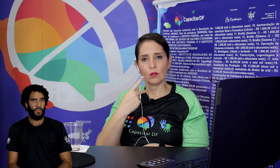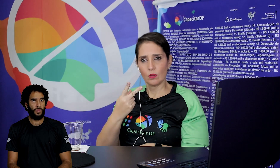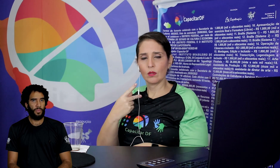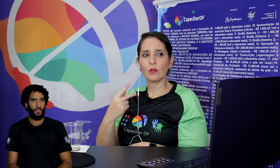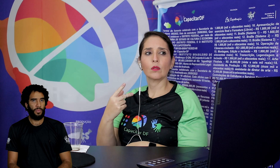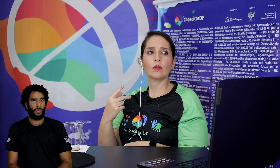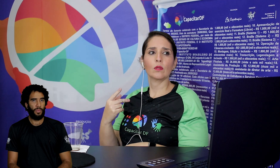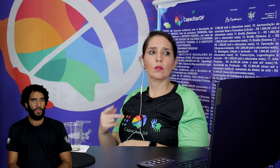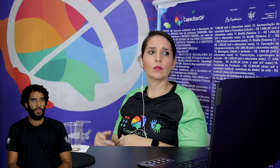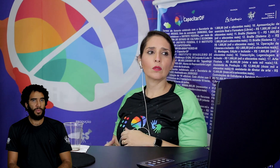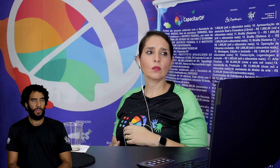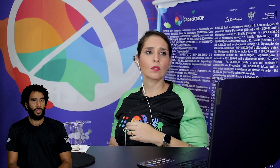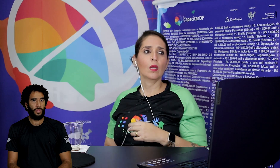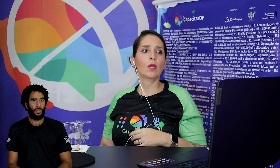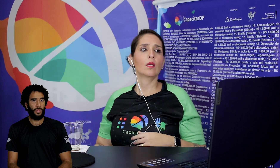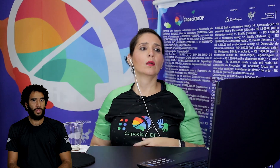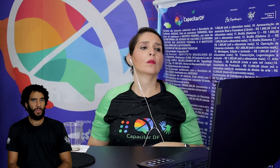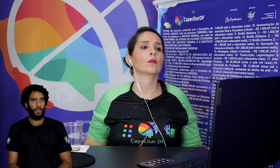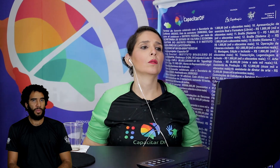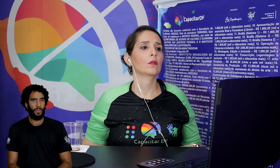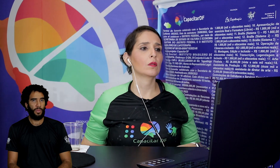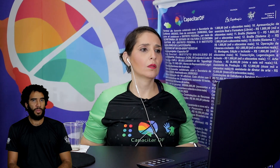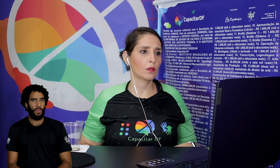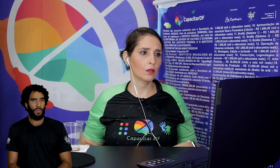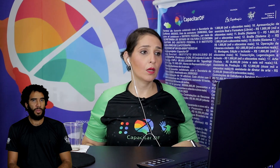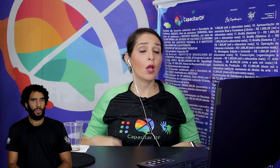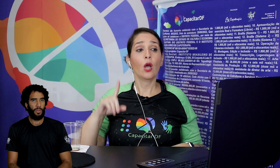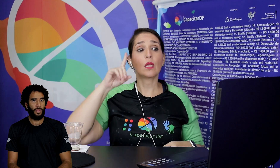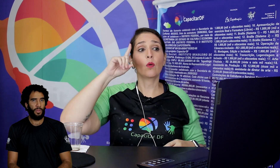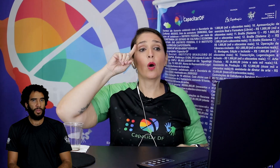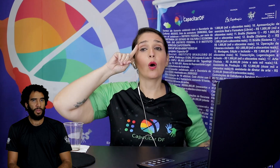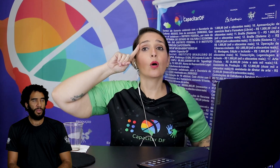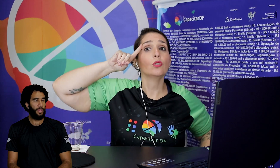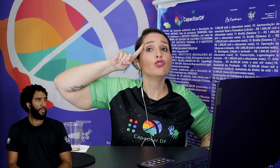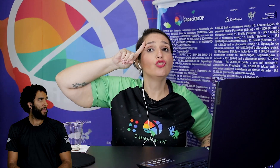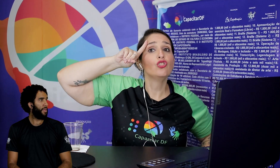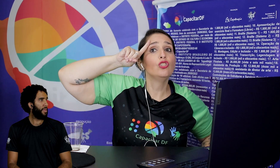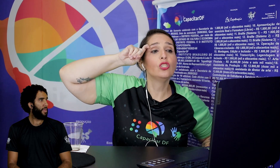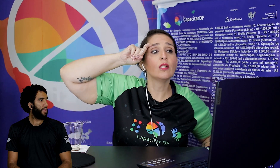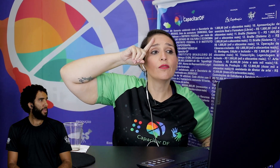procurar. Aí eu falei que difícil encontrar. Então, ó,